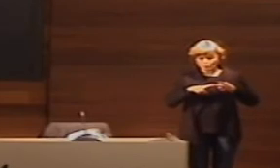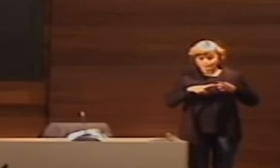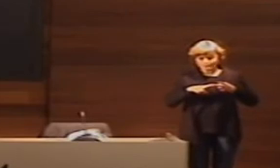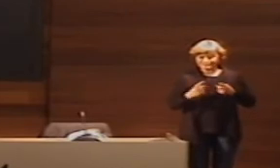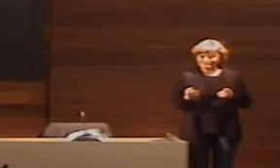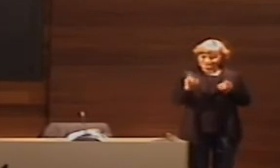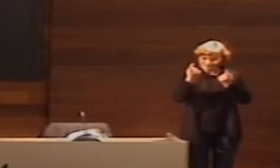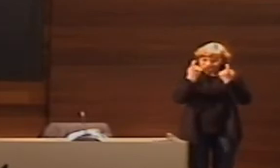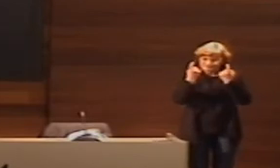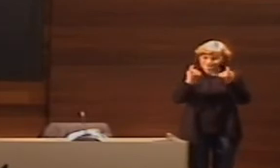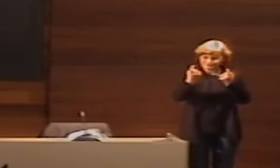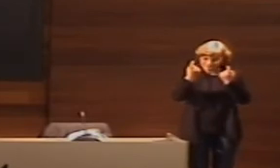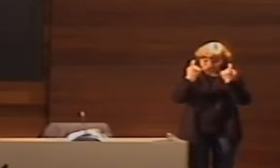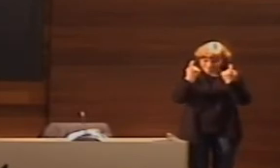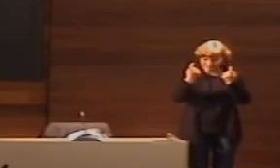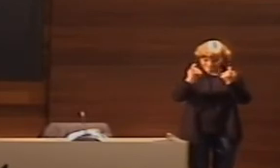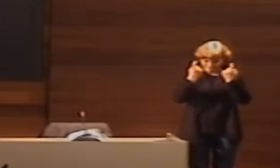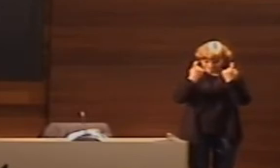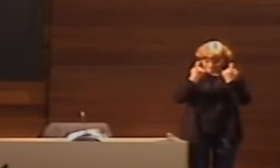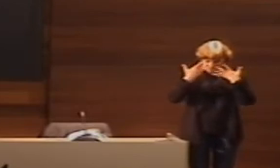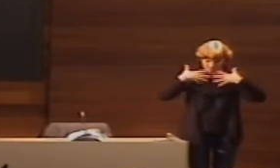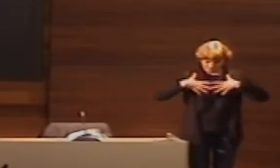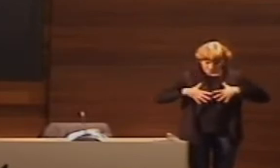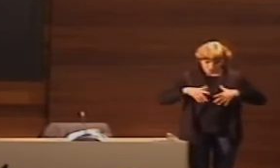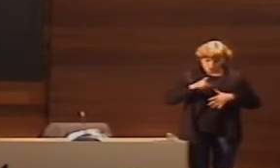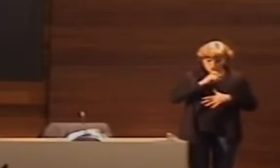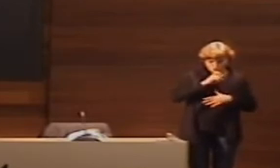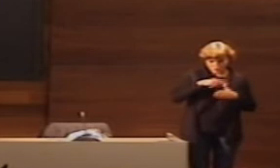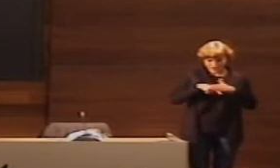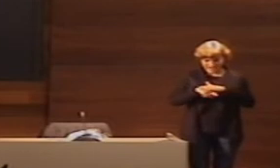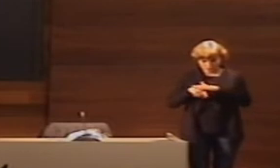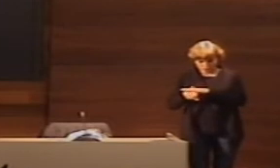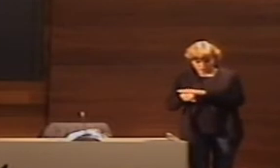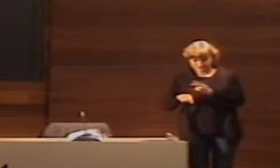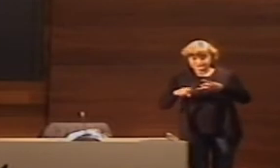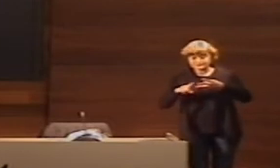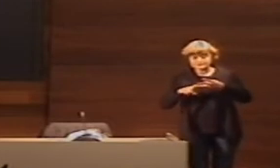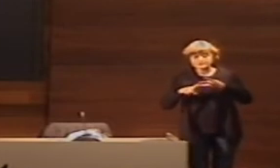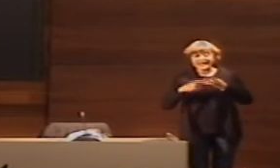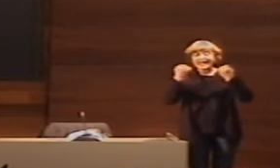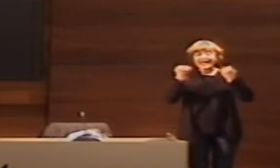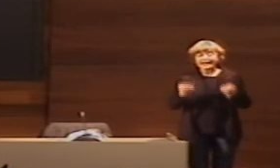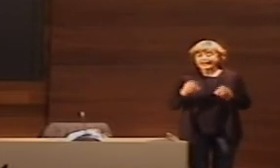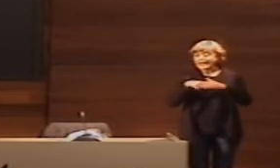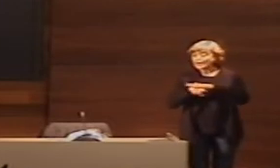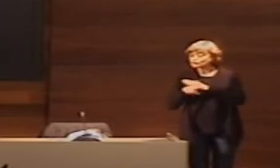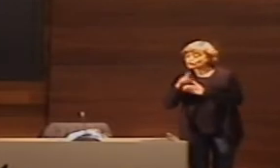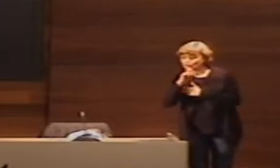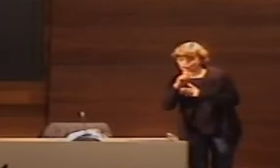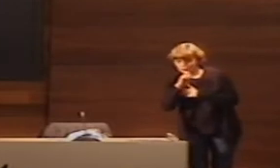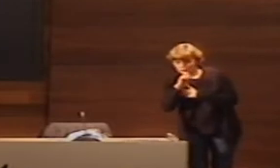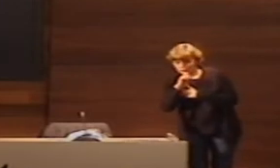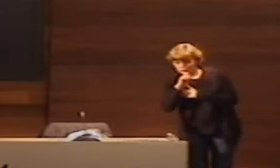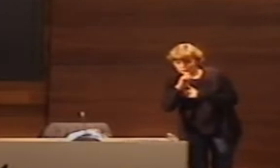reutilización, el reciclado, la valorización energética y la disposición, ¿vale? Por tanto, en el sentido que comentabas,